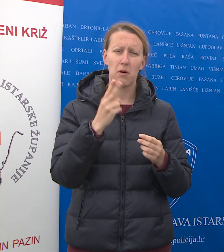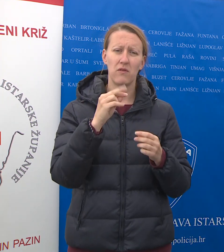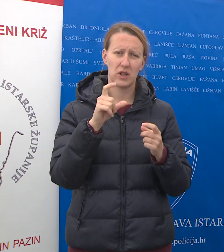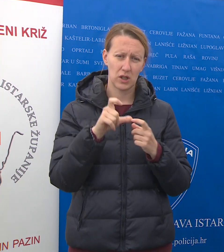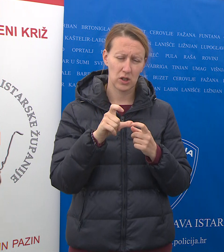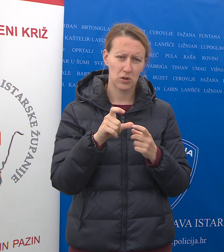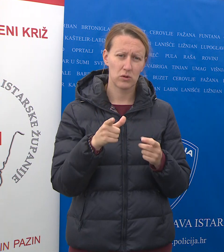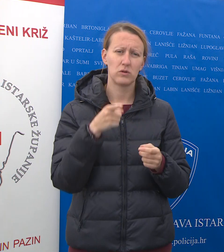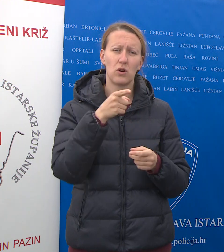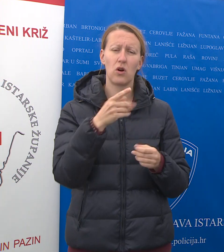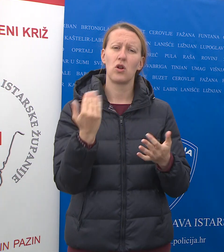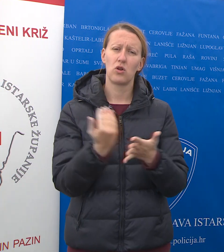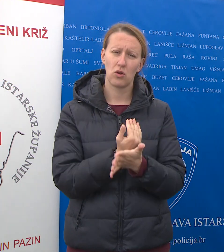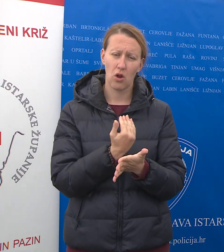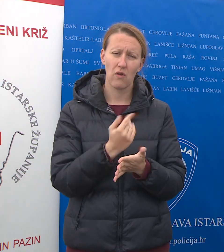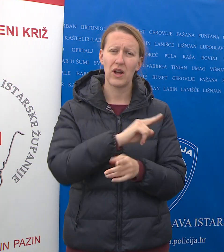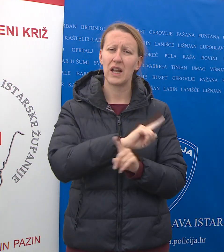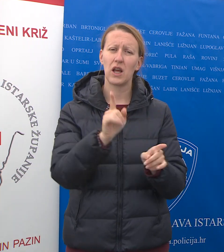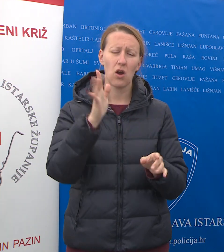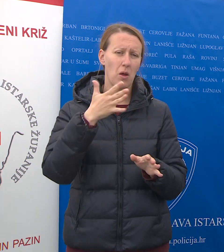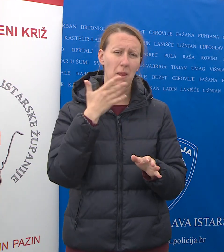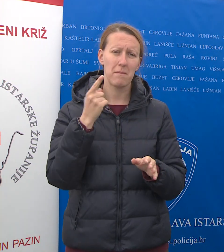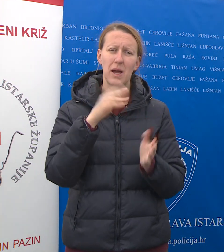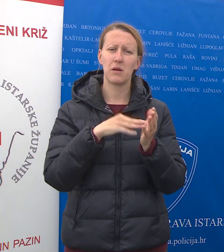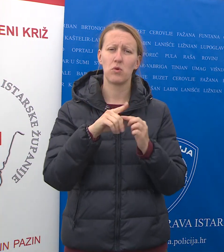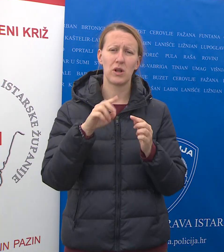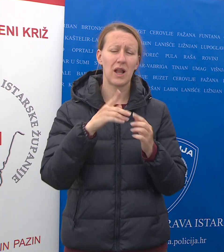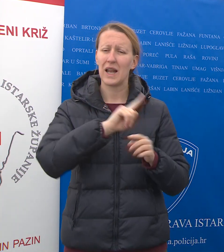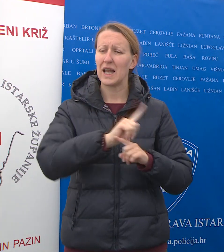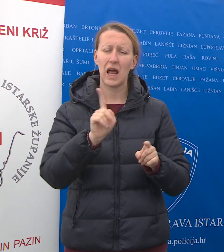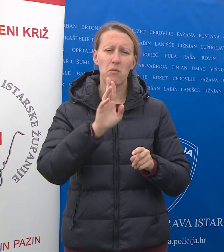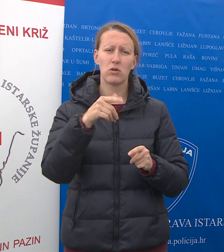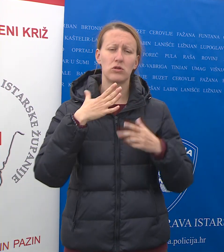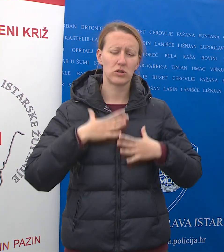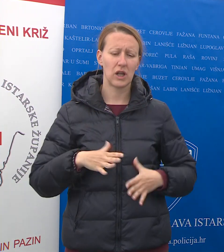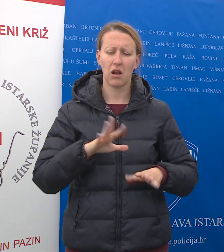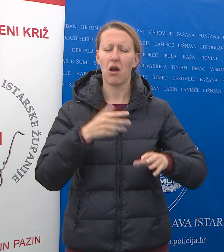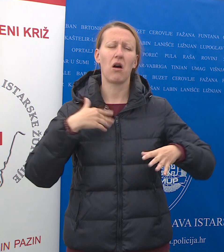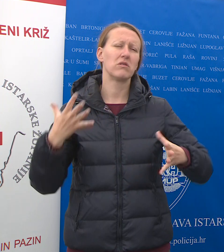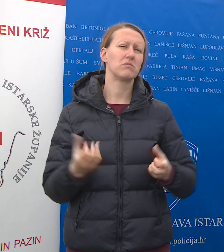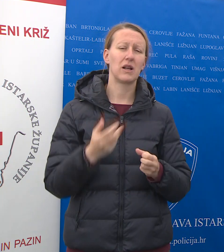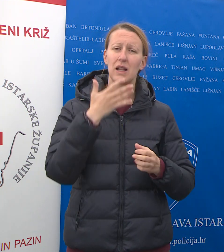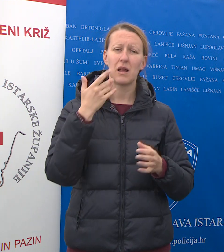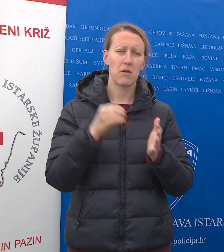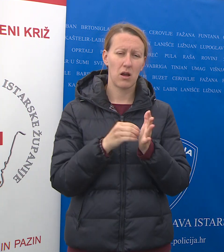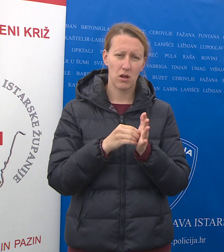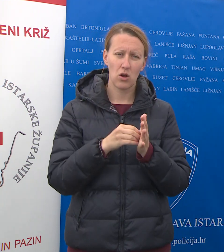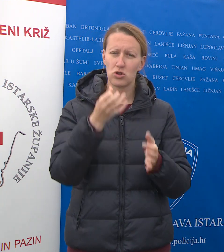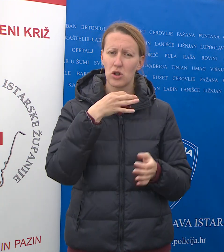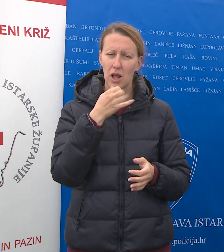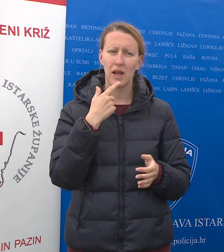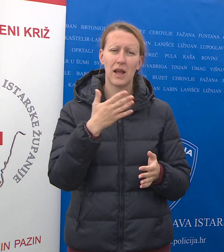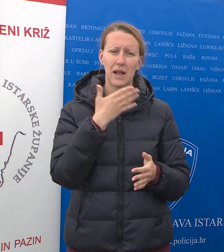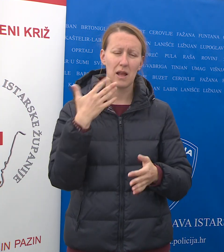virus. On je novi, niko nema imuniteta, dakle niko nije na njega otporan, nemamo još specifičan lijek